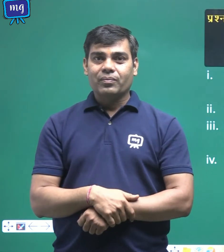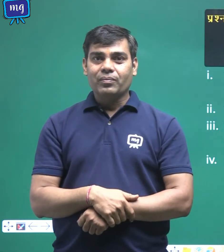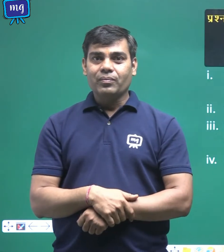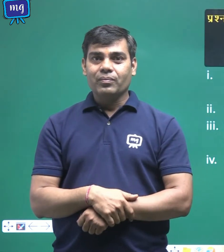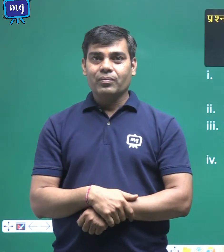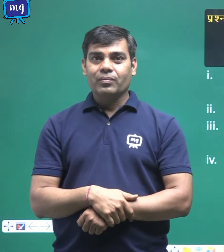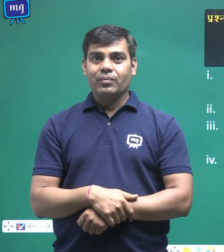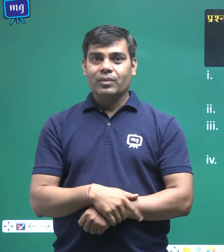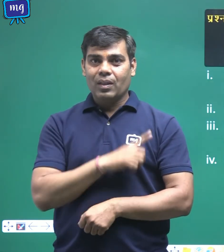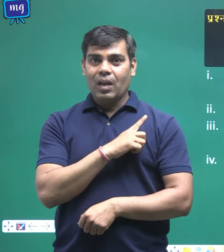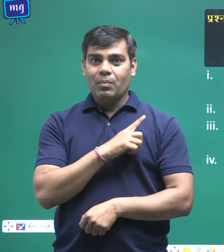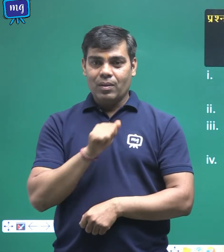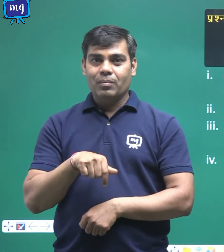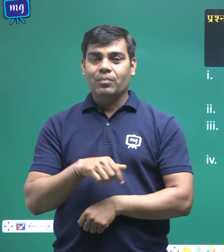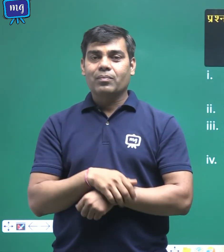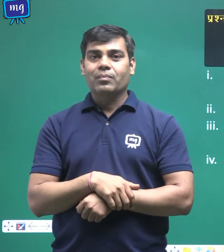अब हम